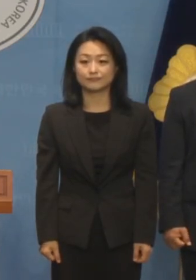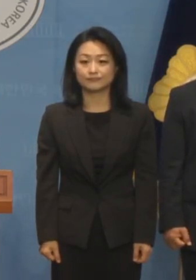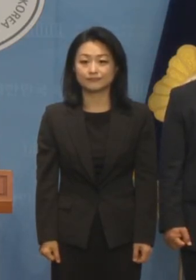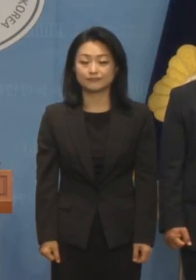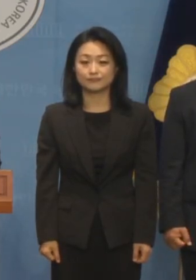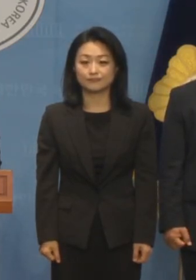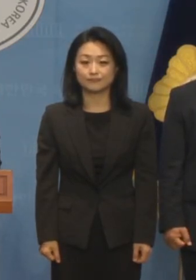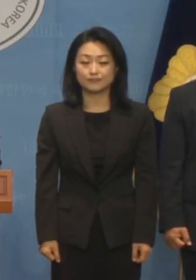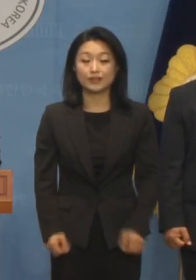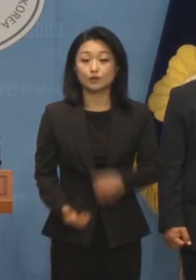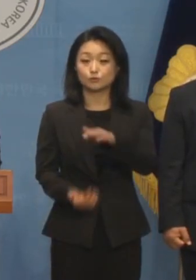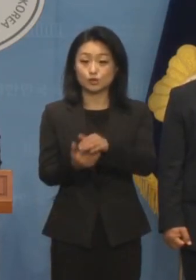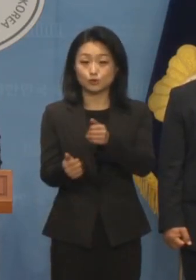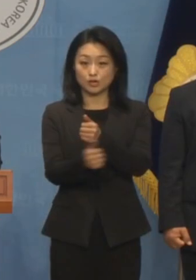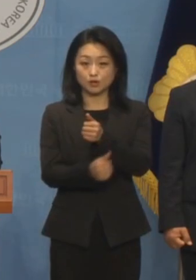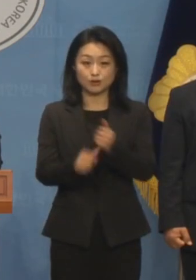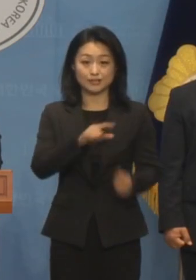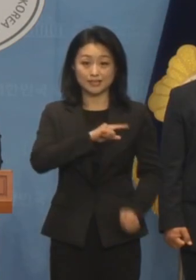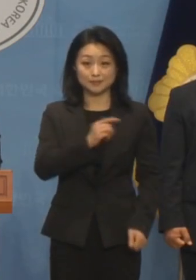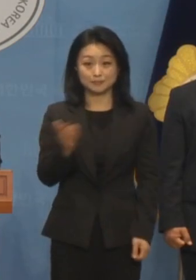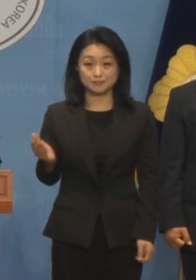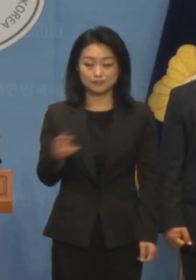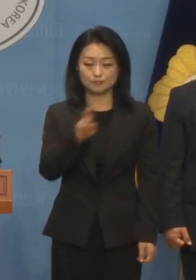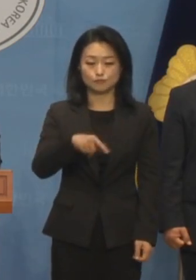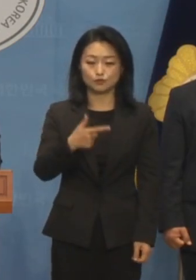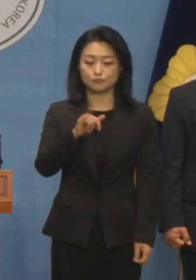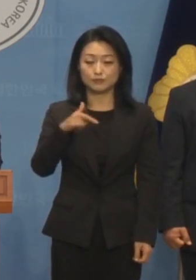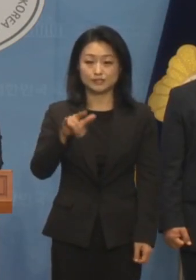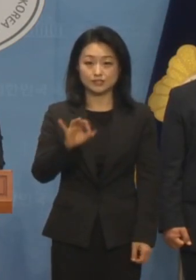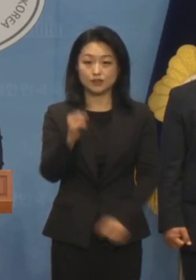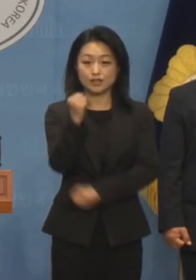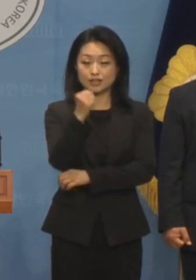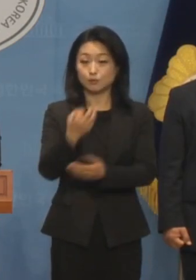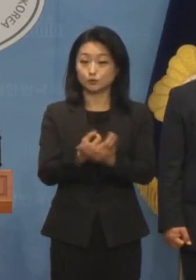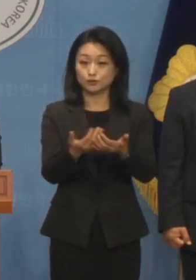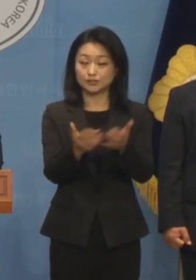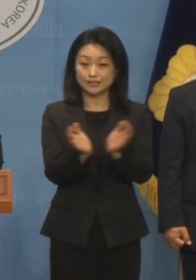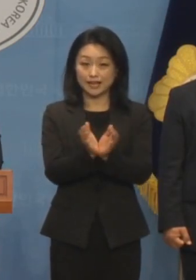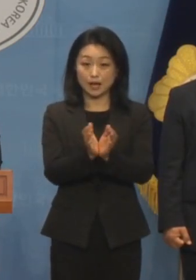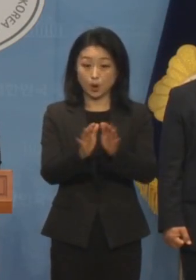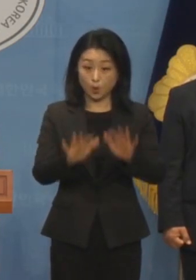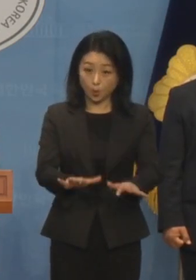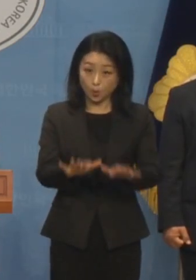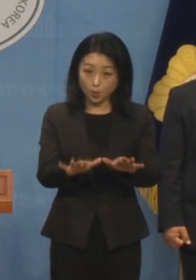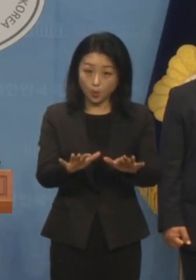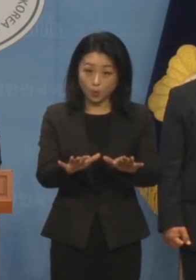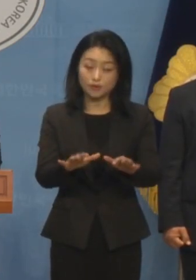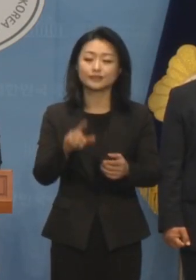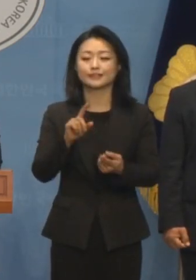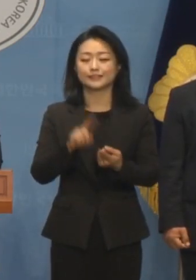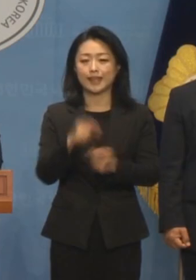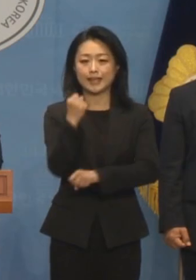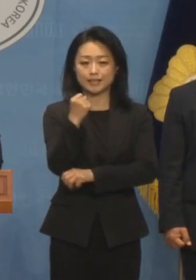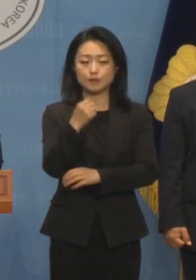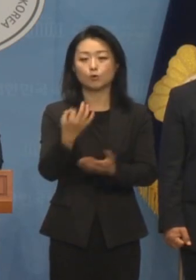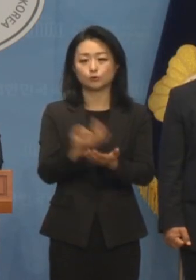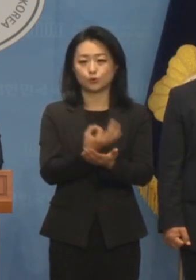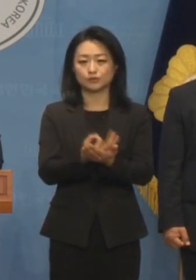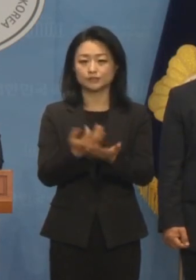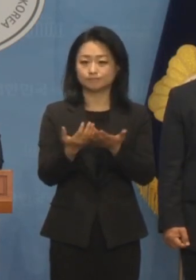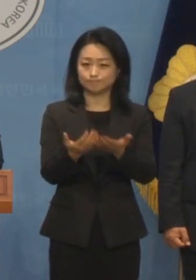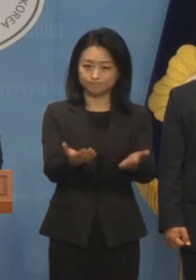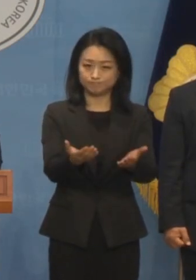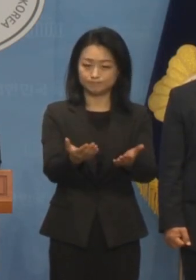네, 기본소득당 최고위원 문미정입니다. 기본소득당은 내일이 아닌 바로 오늘에 대한 기본소득을 중심으로